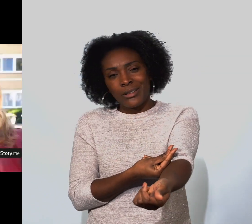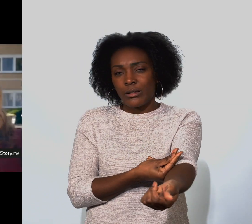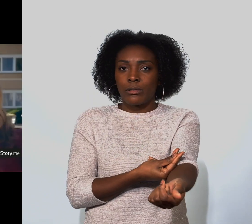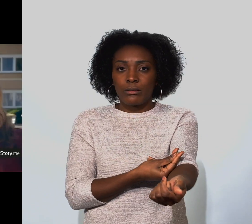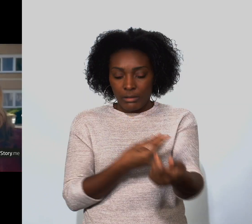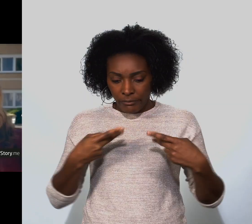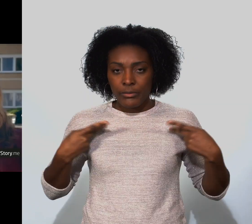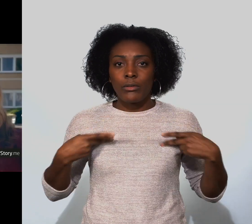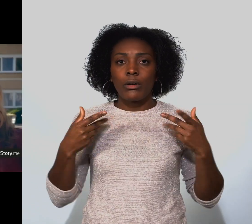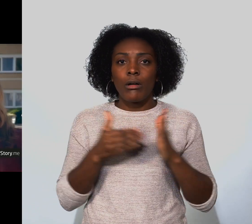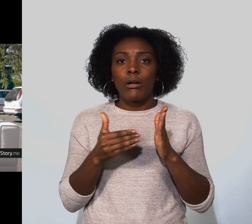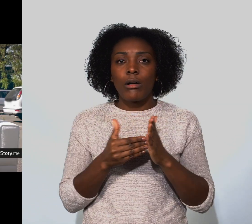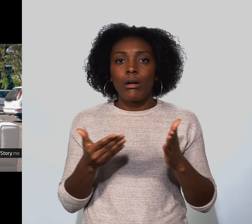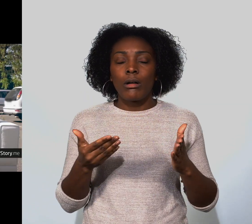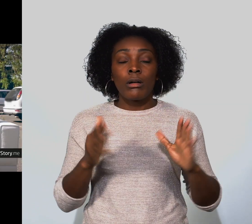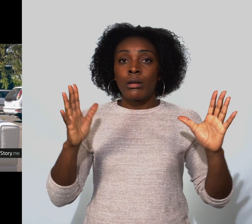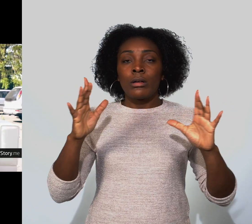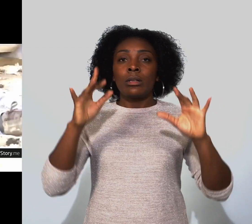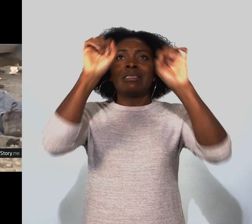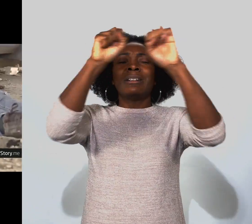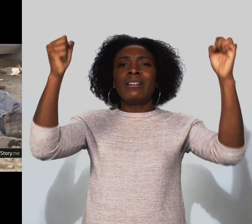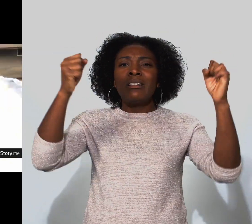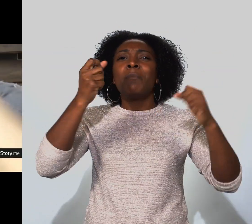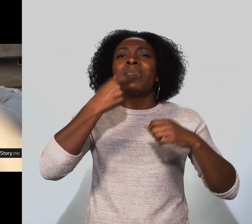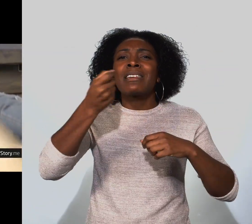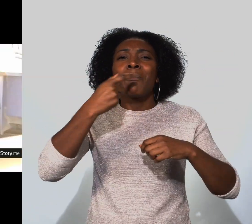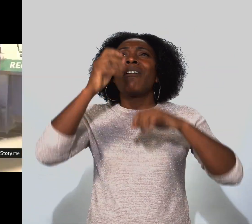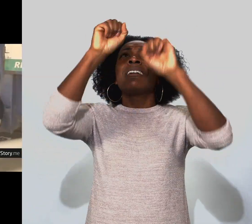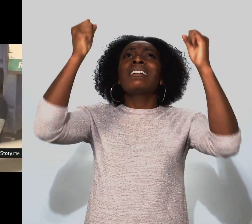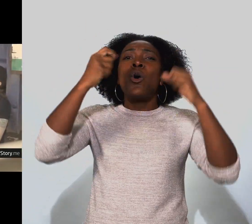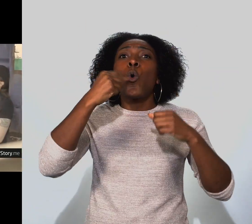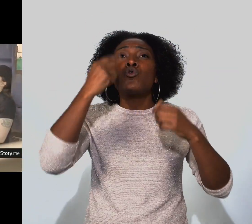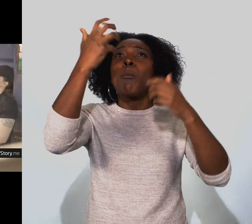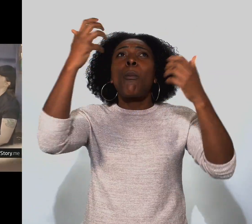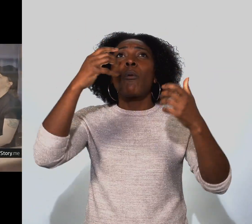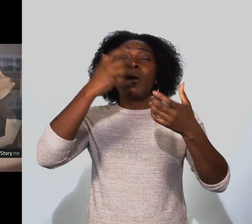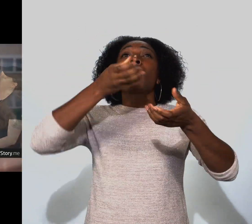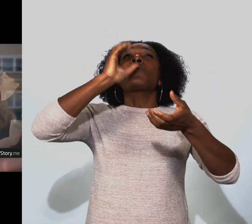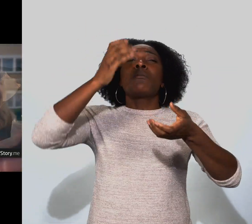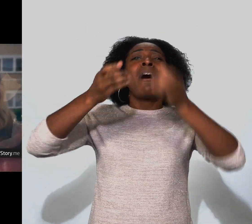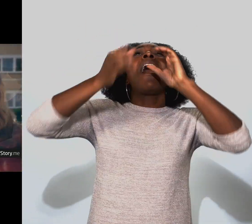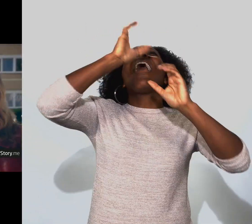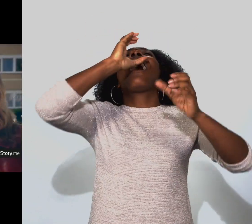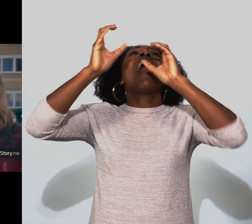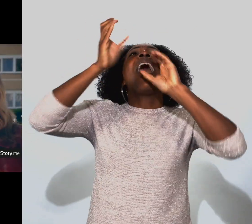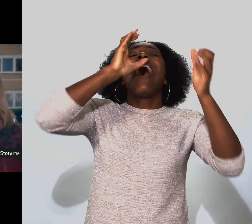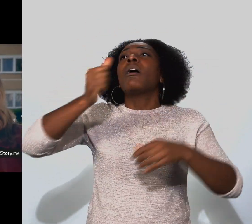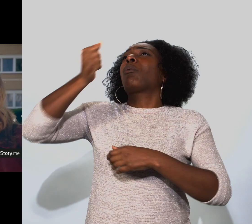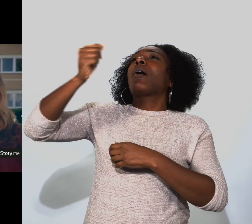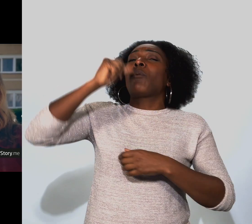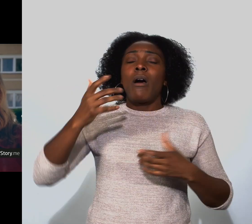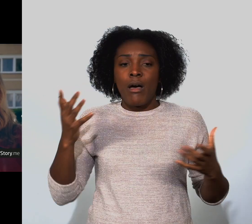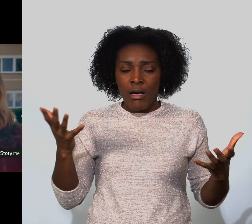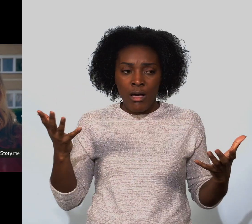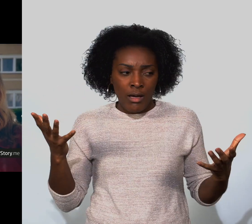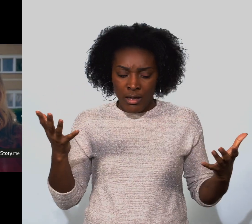Et là encore, j'étais toujours là. J'ai vidé la pharmacie, j'ai pris tout ce qui avait une étiquette rouge. Mais la mort, elle